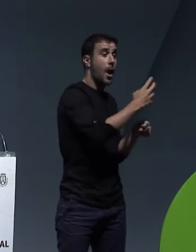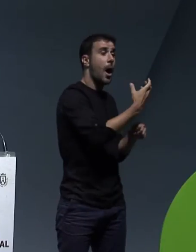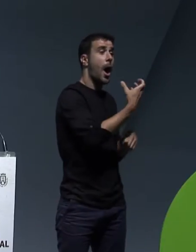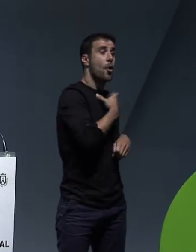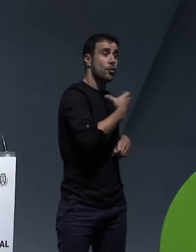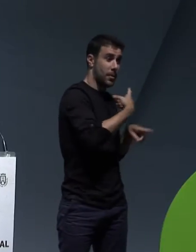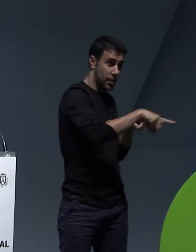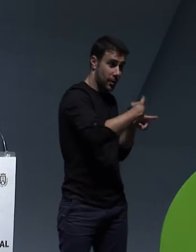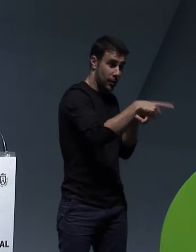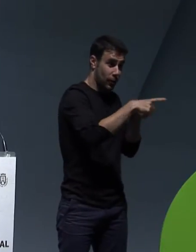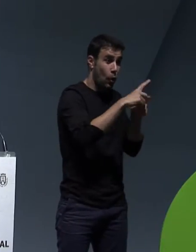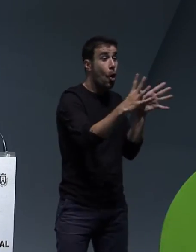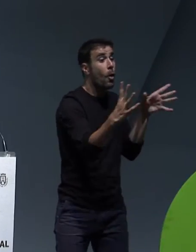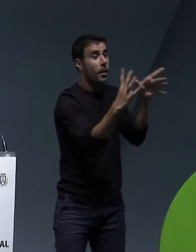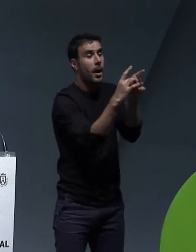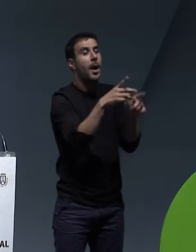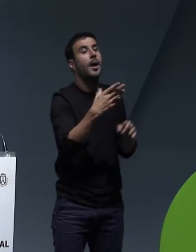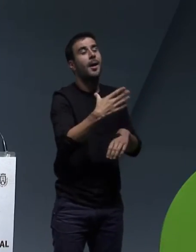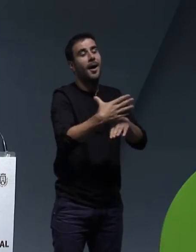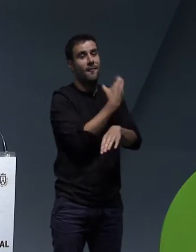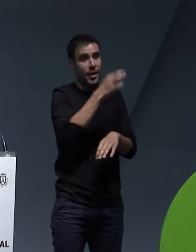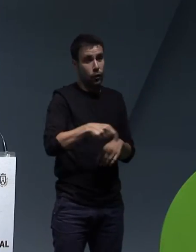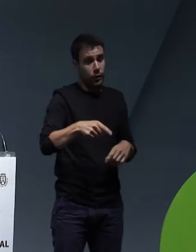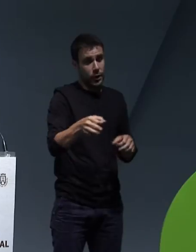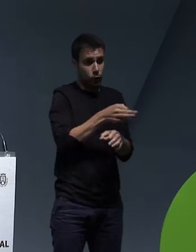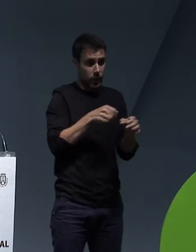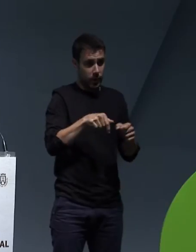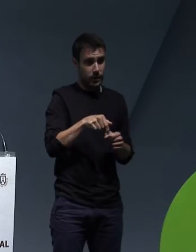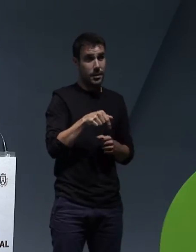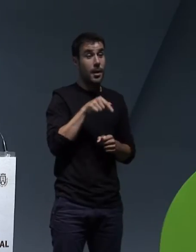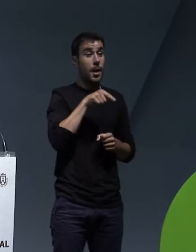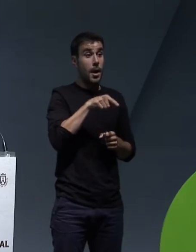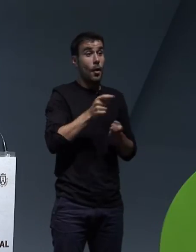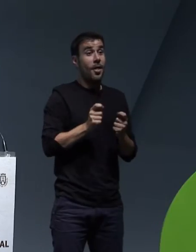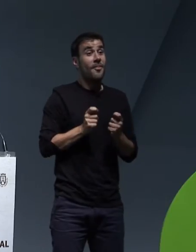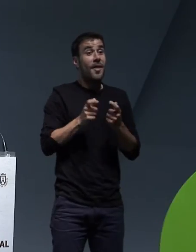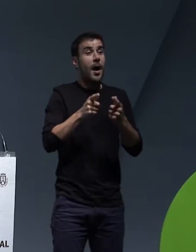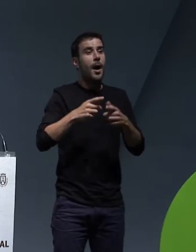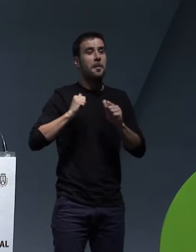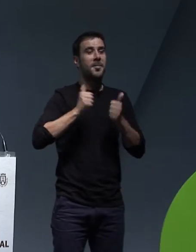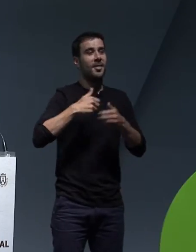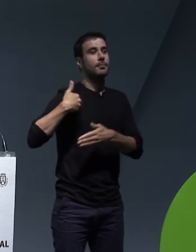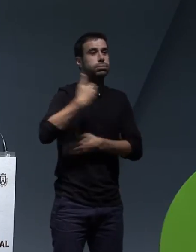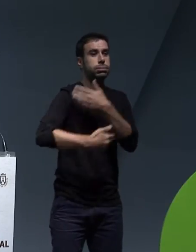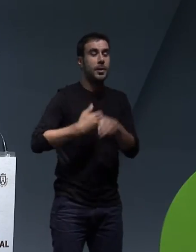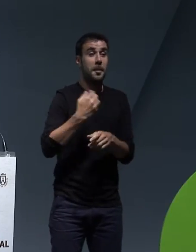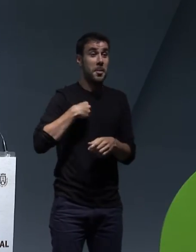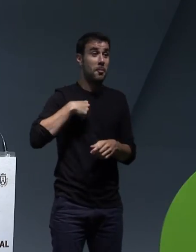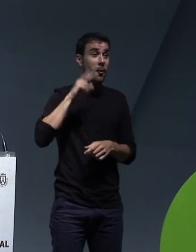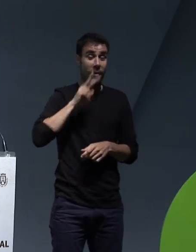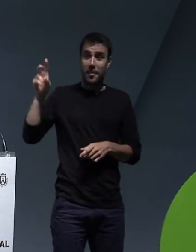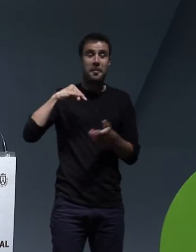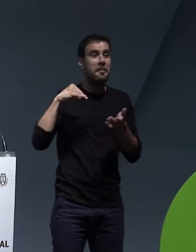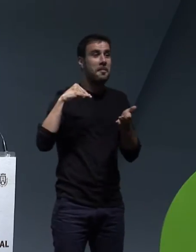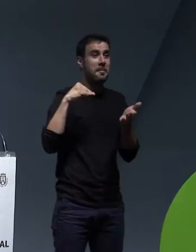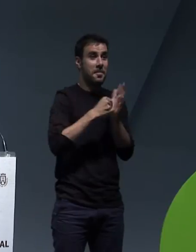ayuntamientos con el Cabildo Insular y posibilitó el que se pusiera en marcha ese plan que hemos tenido la